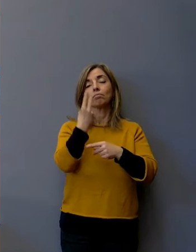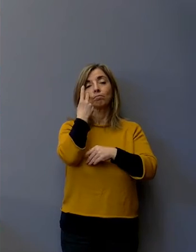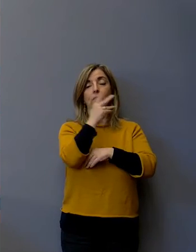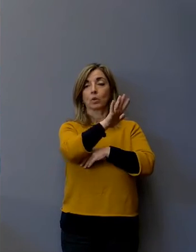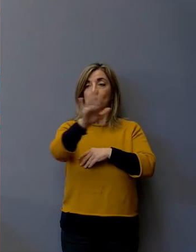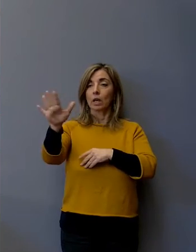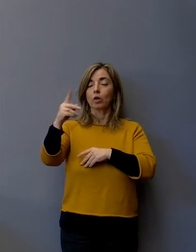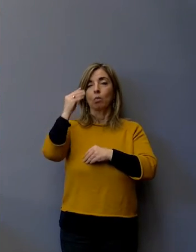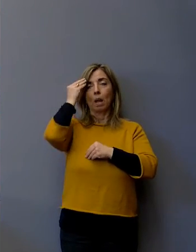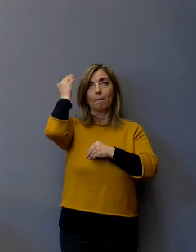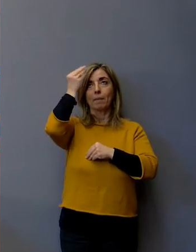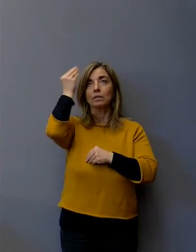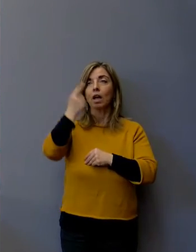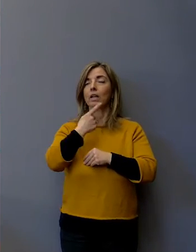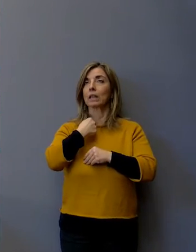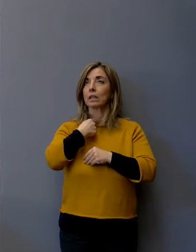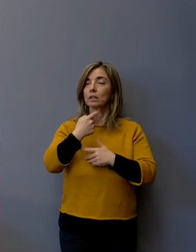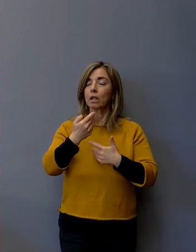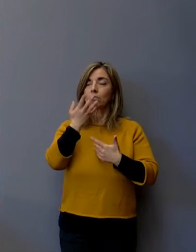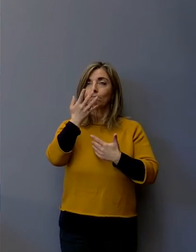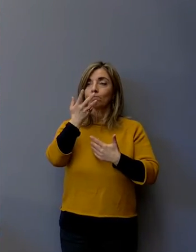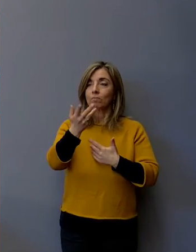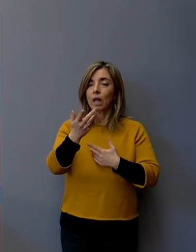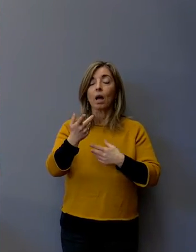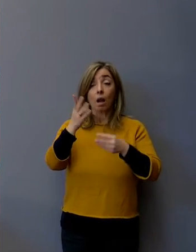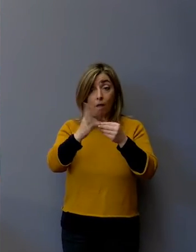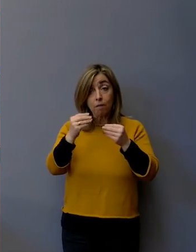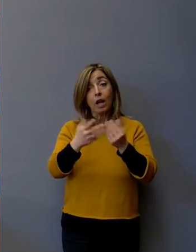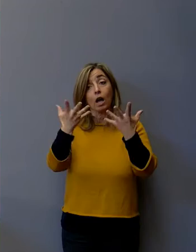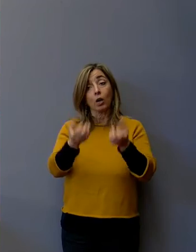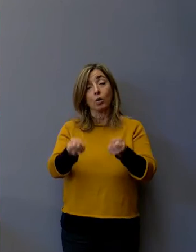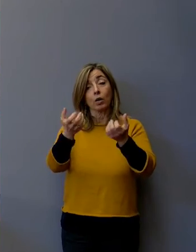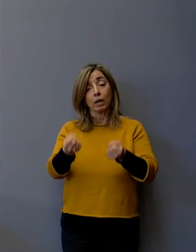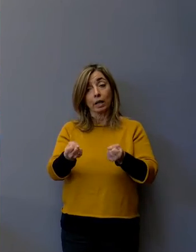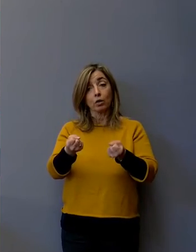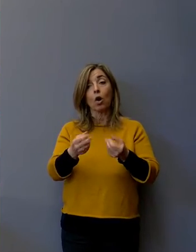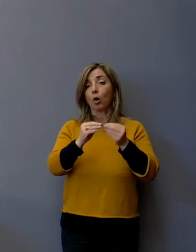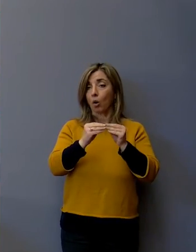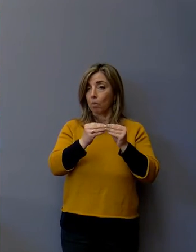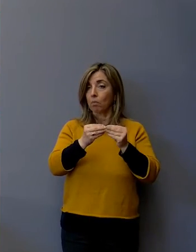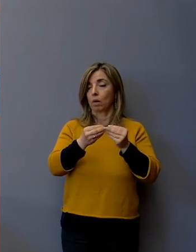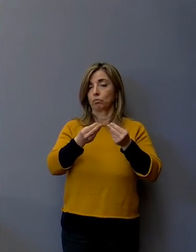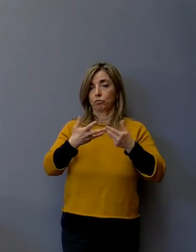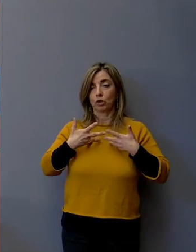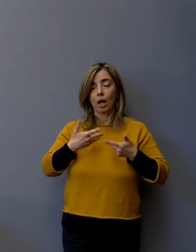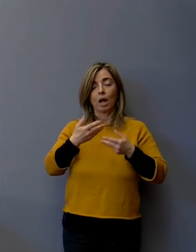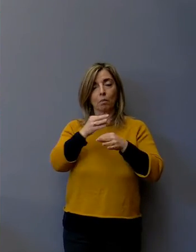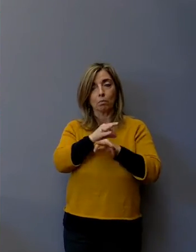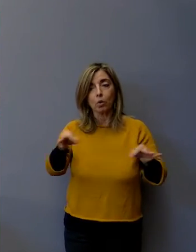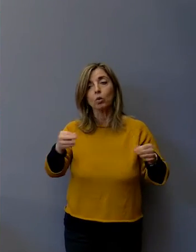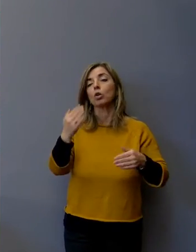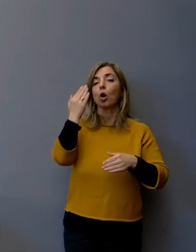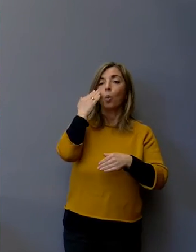e per farle ci mette le risorse ci mette gli uomini e si impegna a farlo non riuscirà sempre tutto ma vi assicuro che ho visto più